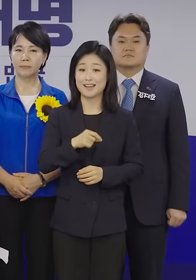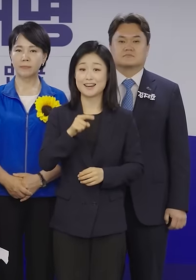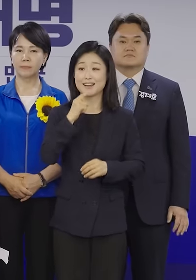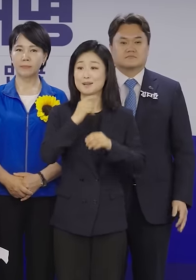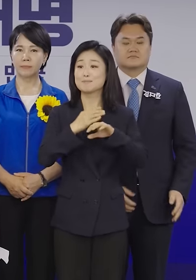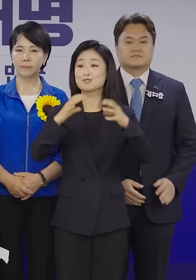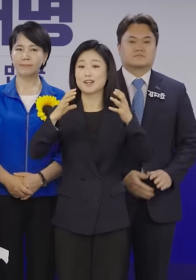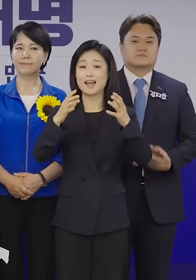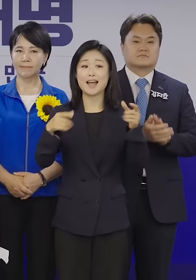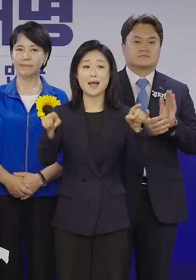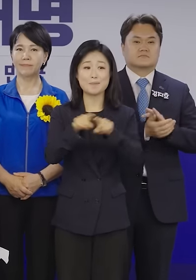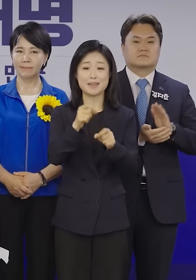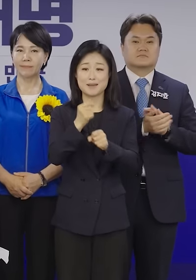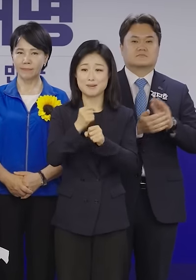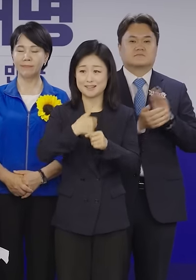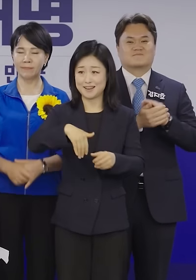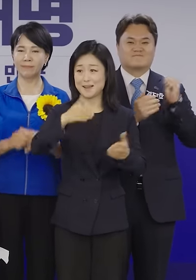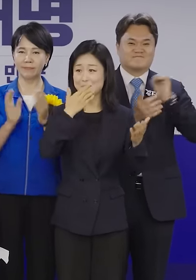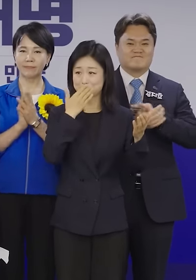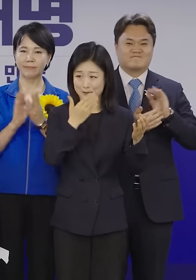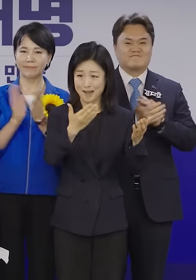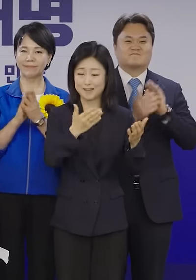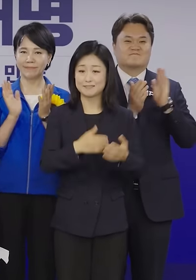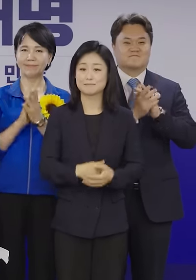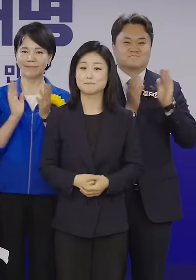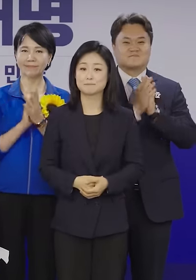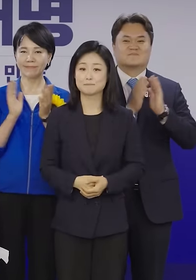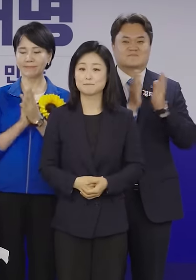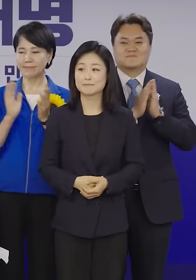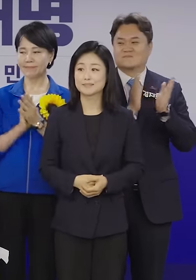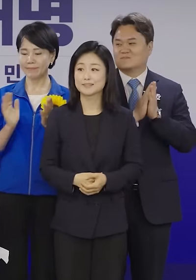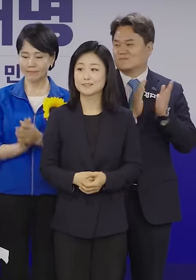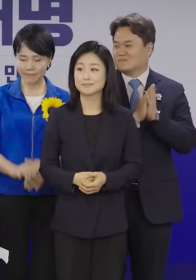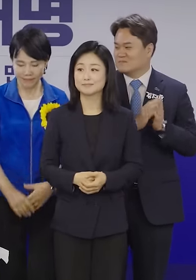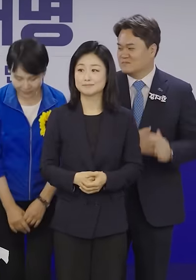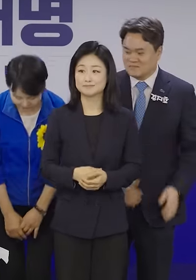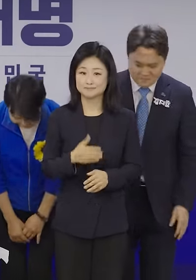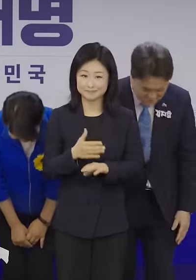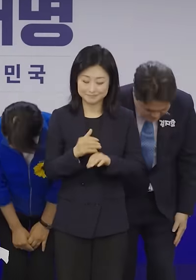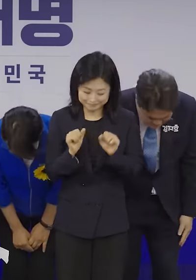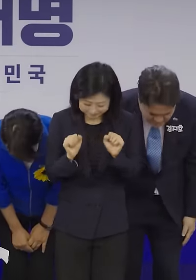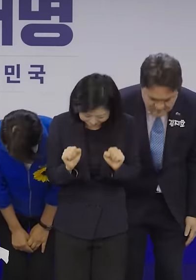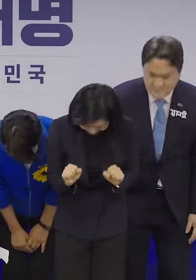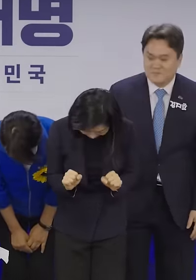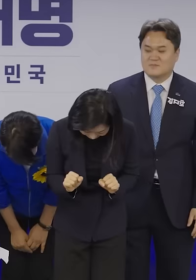그런 민주당 함께 만들어 가겠습니다. 고맙습니다. 네.